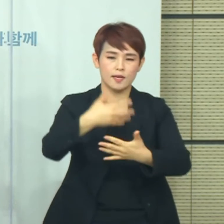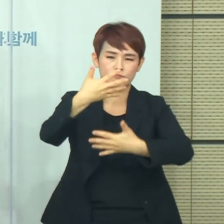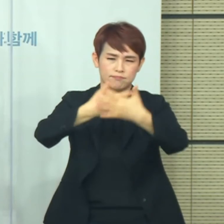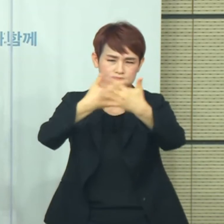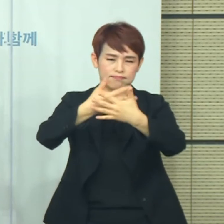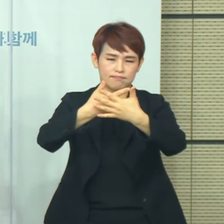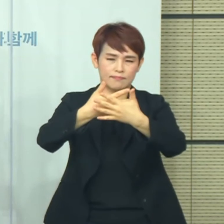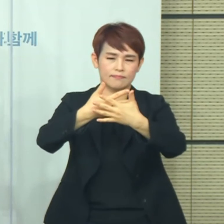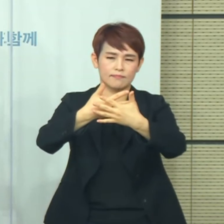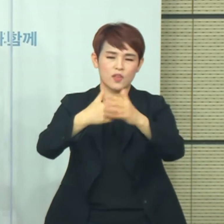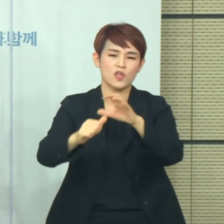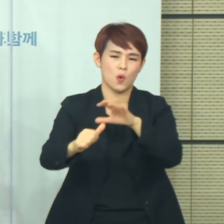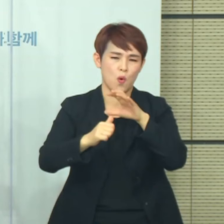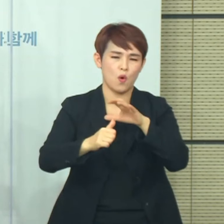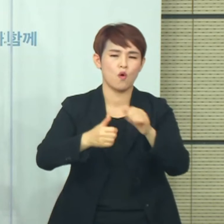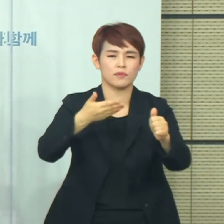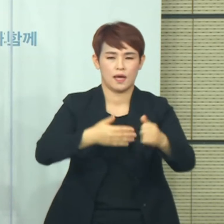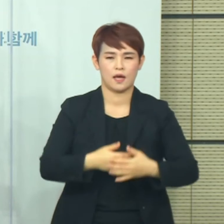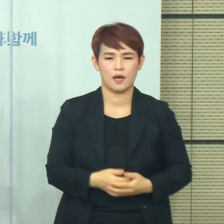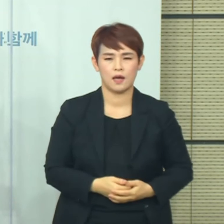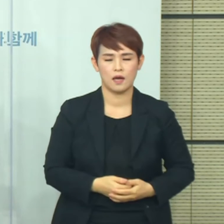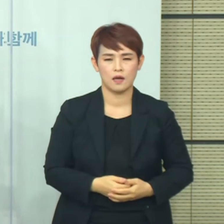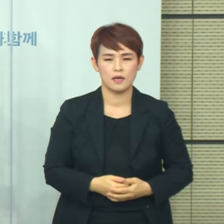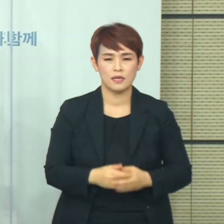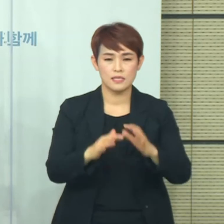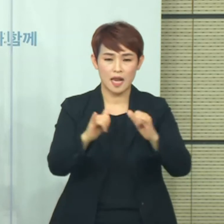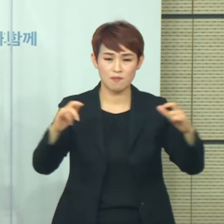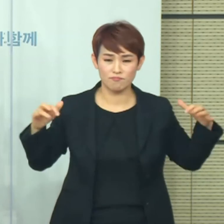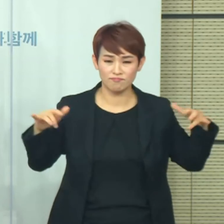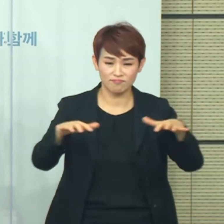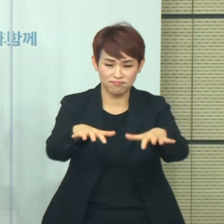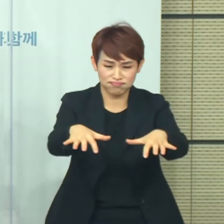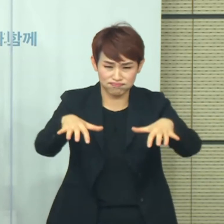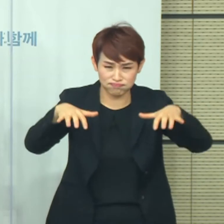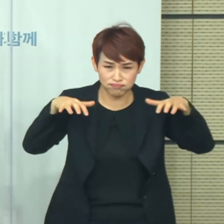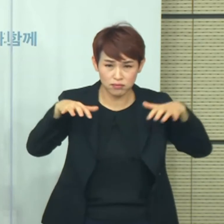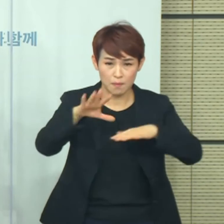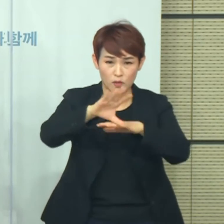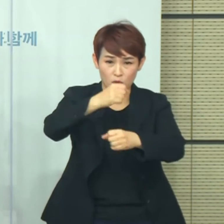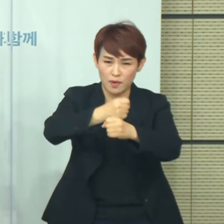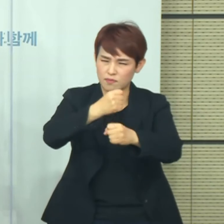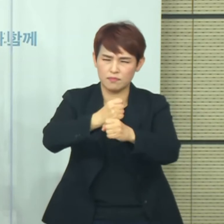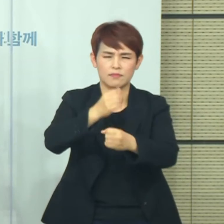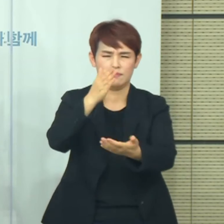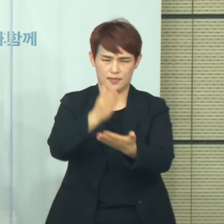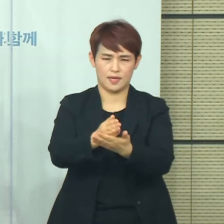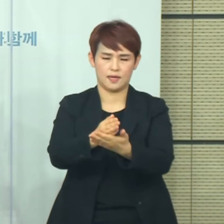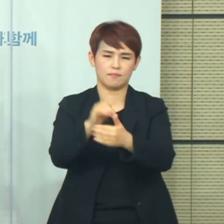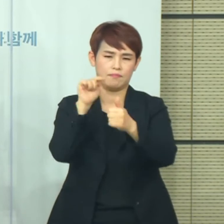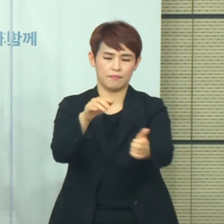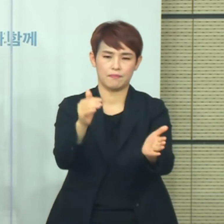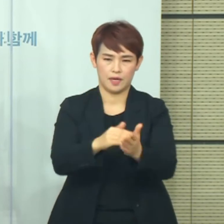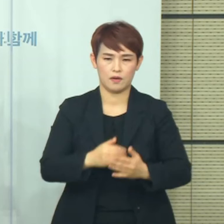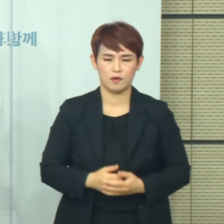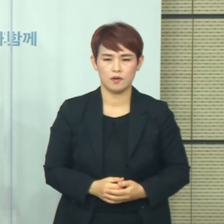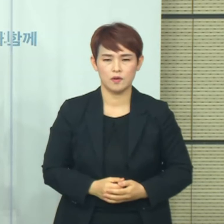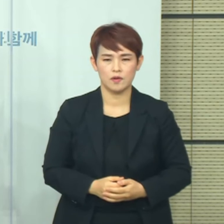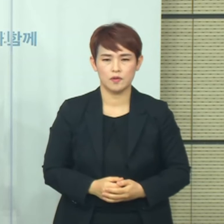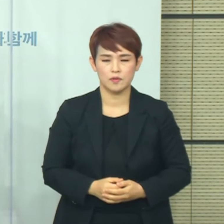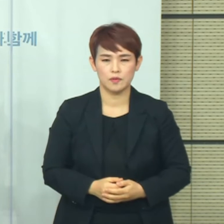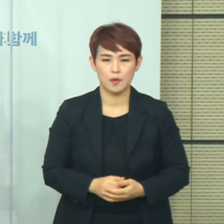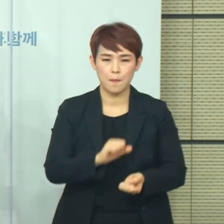고려하도록 하고 많은 사람이 모이는 공개 방송 등 프로그램 제작은 지양하며 거리두기 단계별 방역